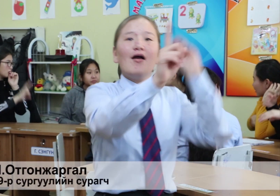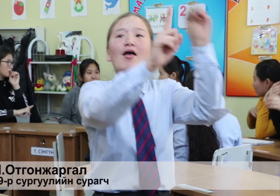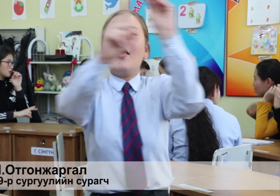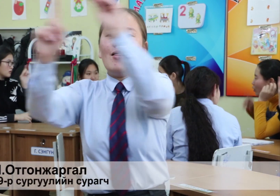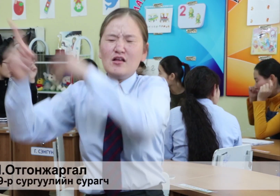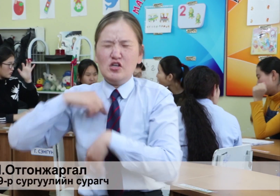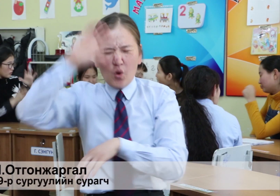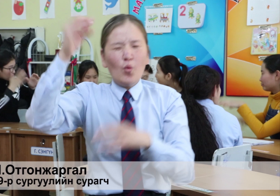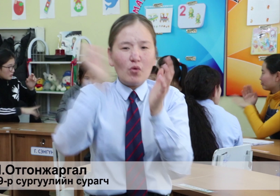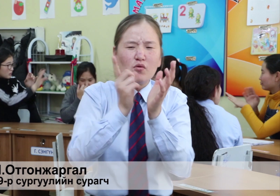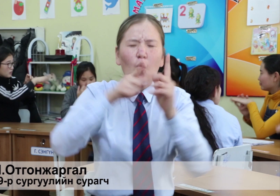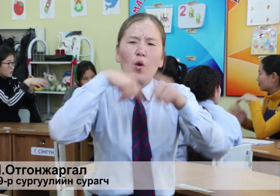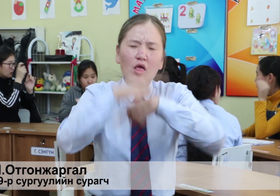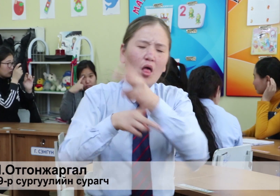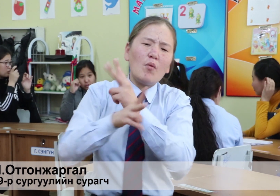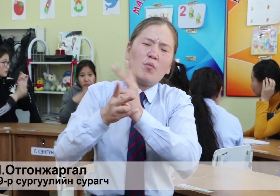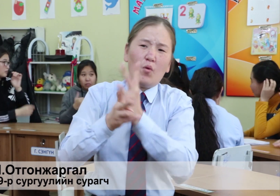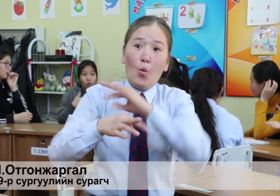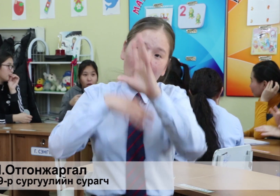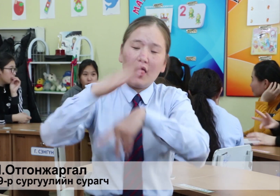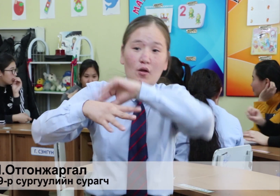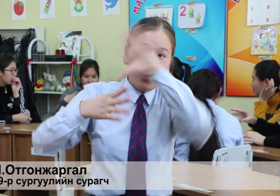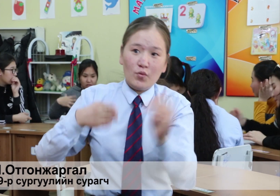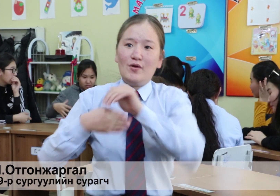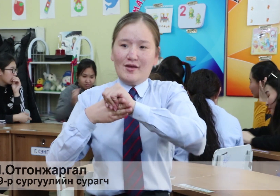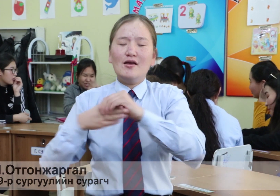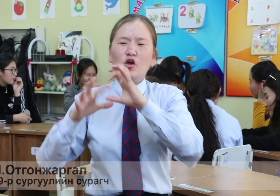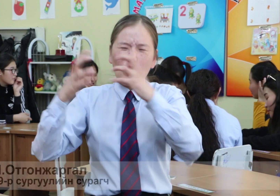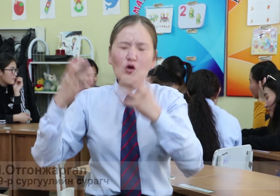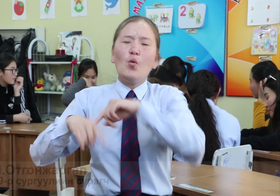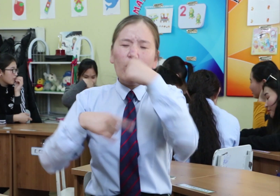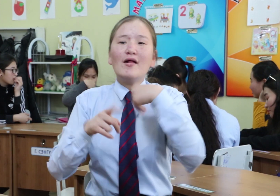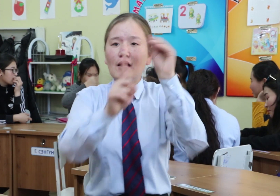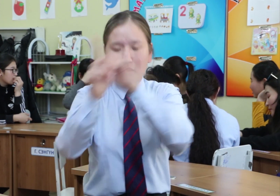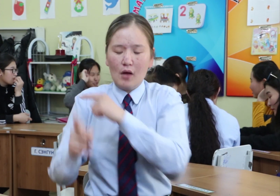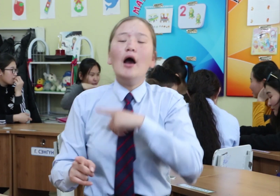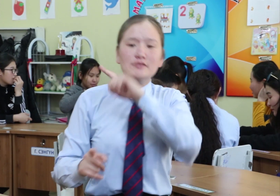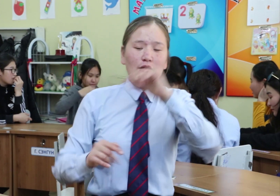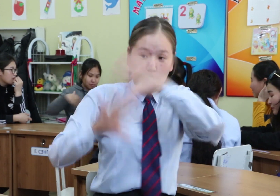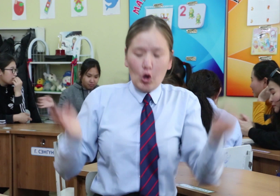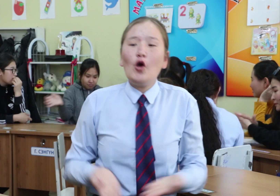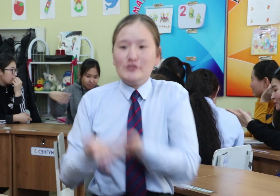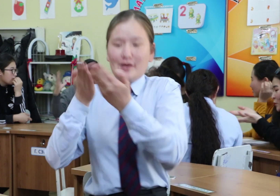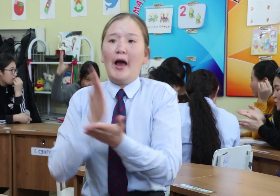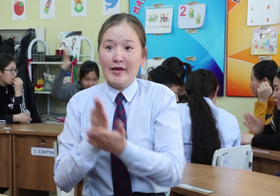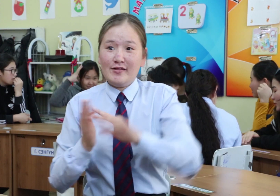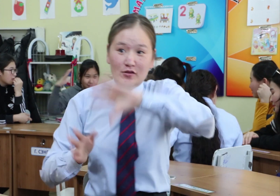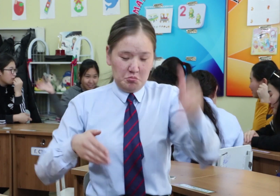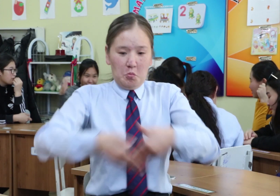өөртөө бас ингээд очиж уулзаж энэ гэрэл бидэрт ямар чухал байгаа юм бэ? Хууль дүрмэндээ ингээд оруулсан байдаг. Энийг яагаад одоо хангаж өгөхгүй